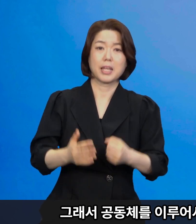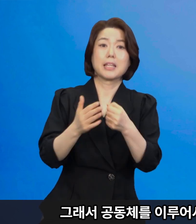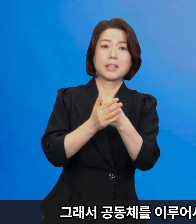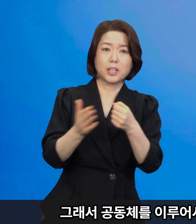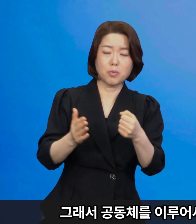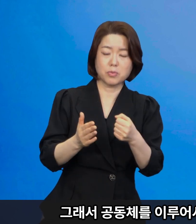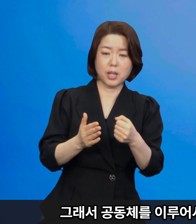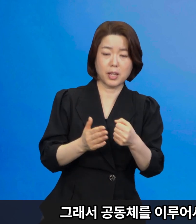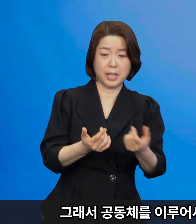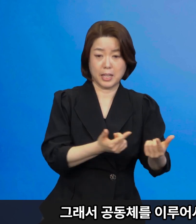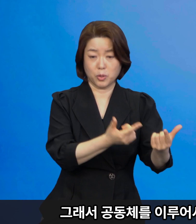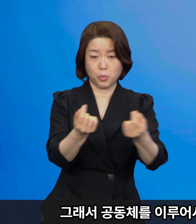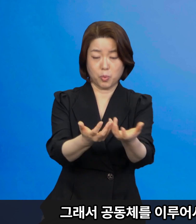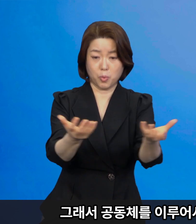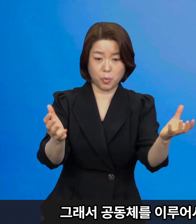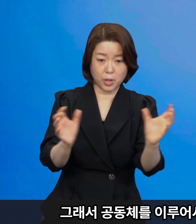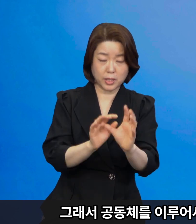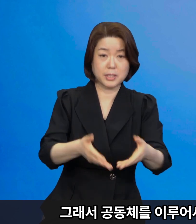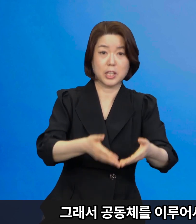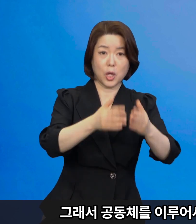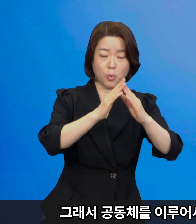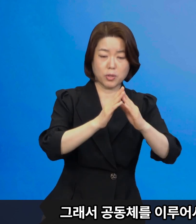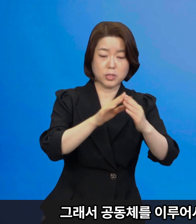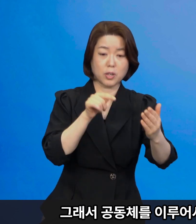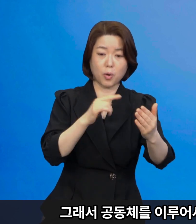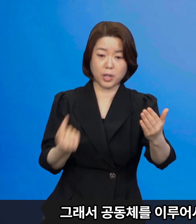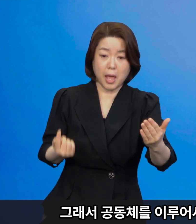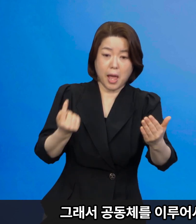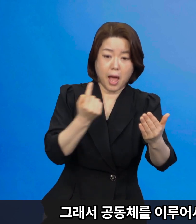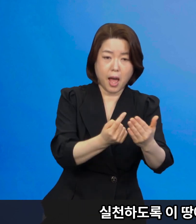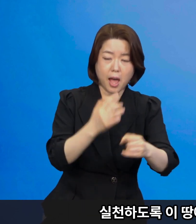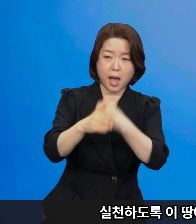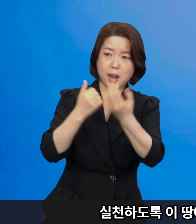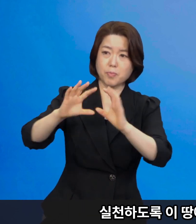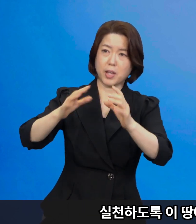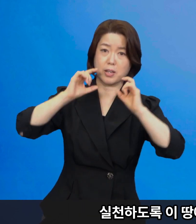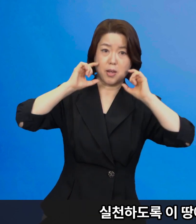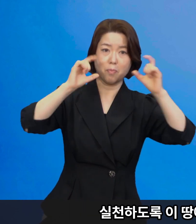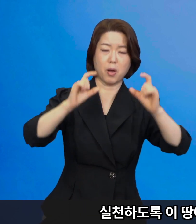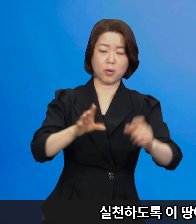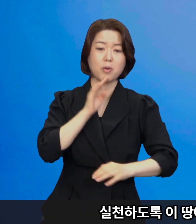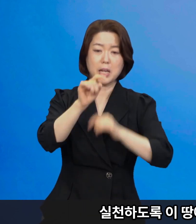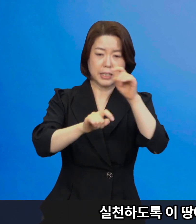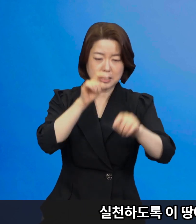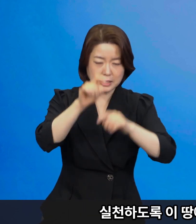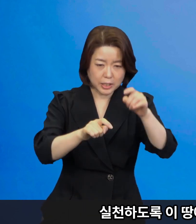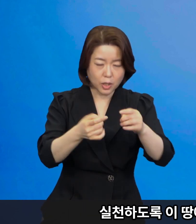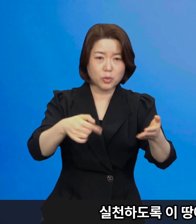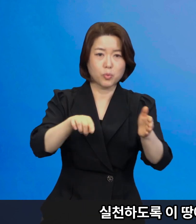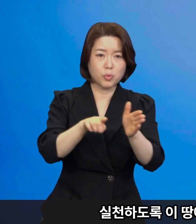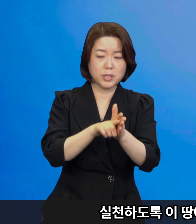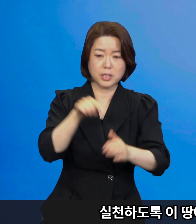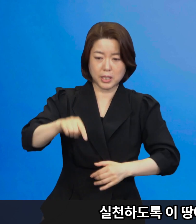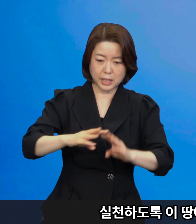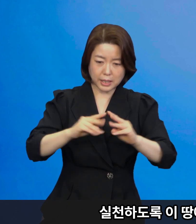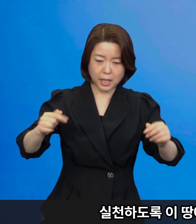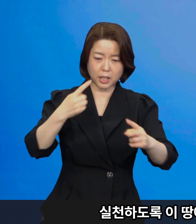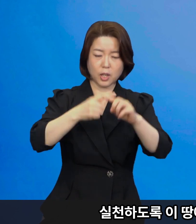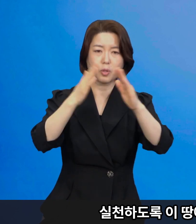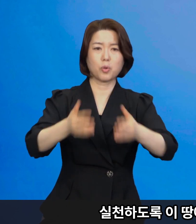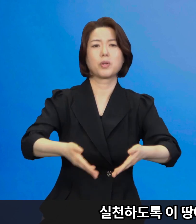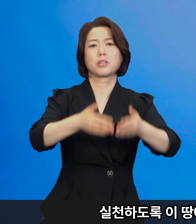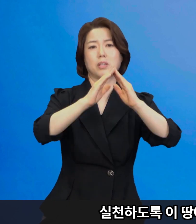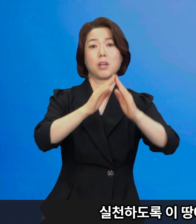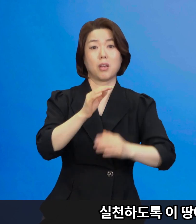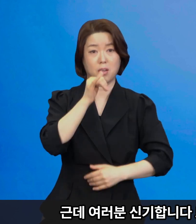그래서 공동체를 이루어서 함께 하나님 나라를 선포하고 실천하도록 이 땅에 교회를 세우신